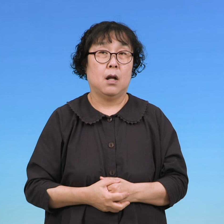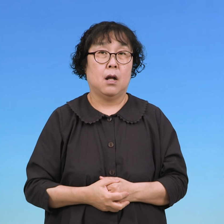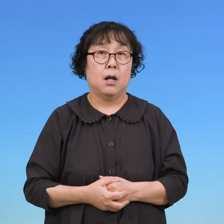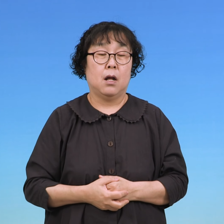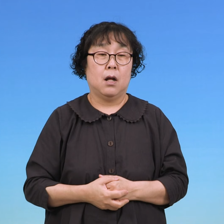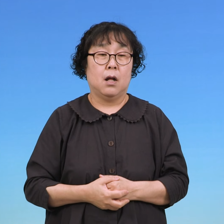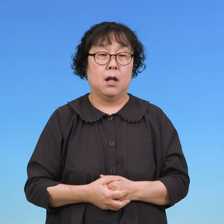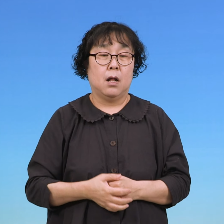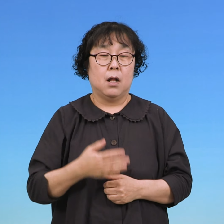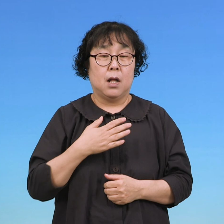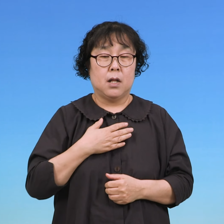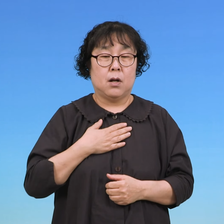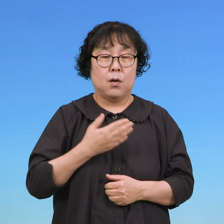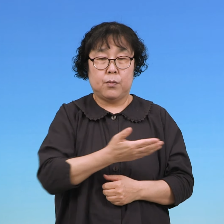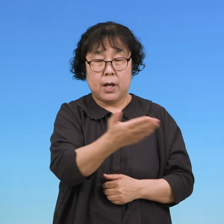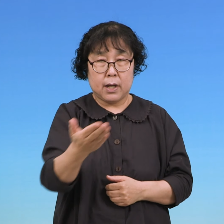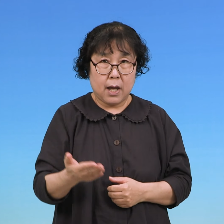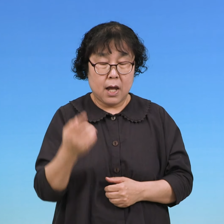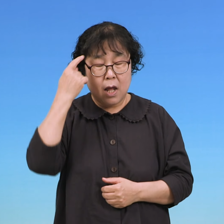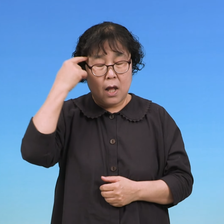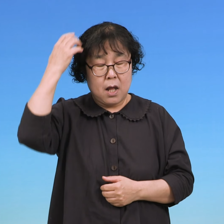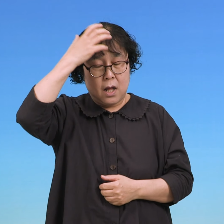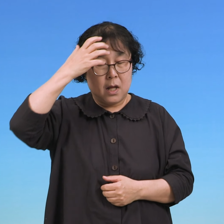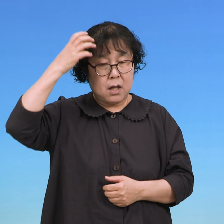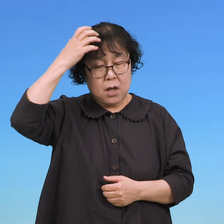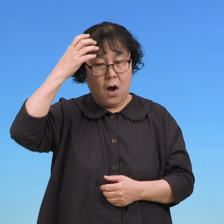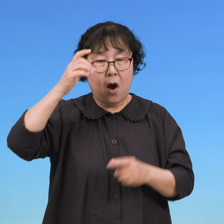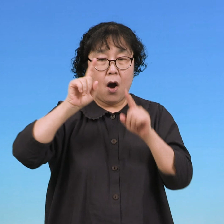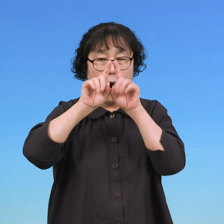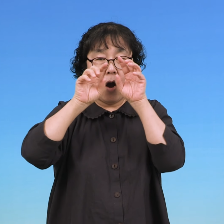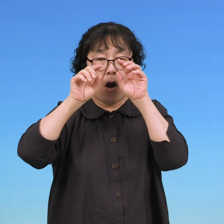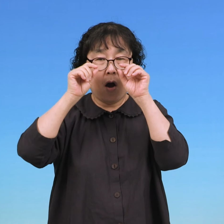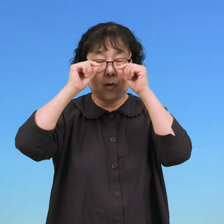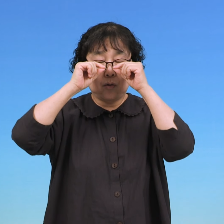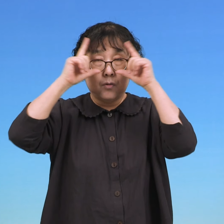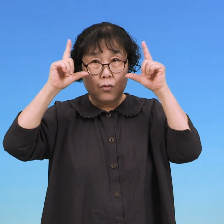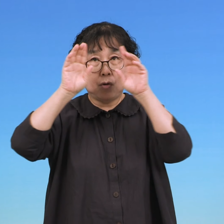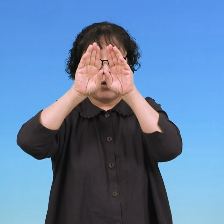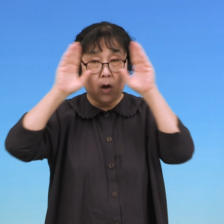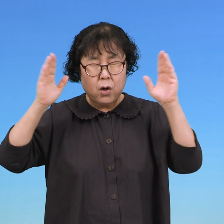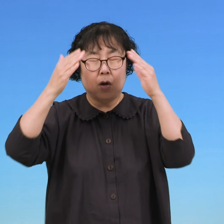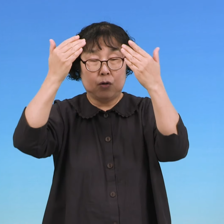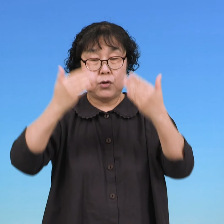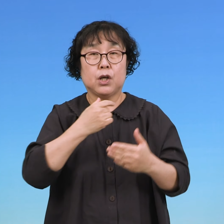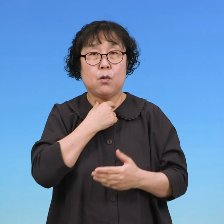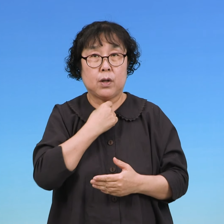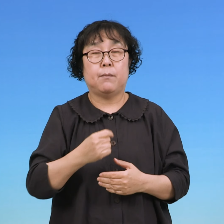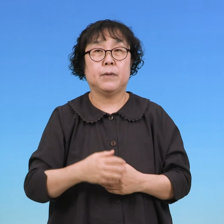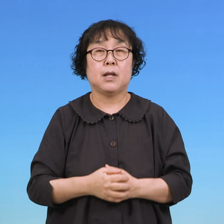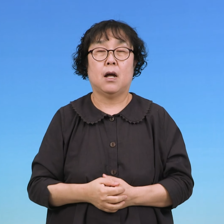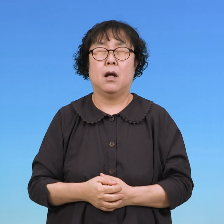셋째인 줄 알았는데 나는 아모스 쪽인 줄 알았는데 나는 하나님의 다림줄을 기준으로 산 줄 알았는데